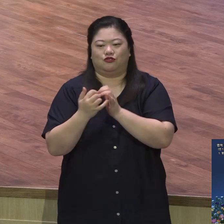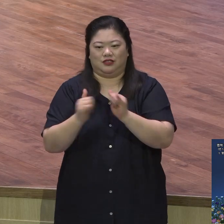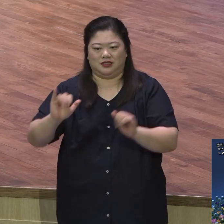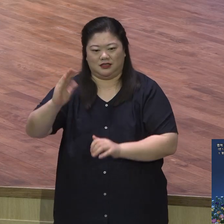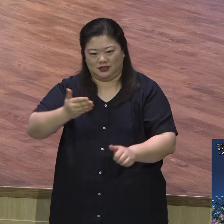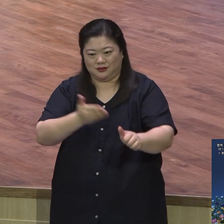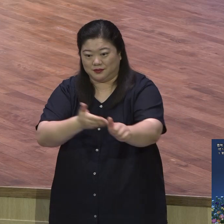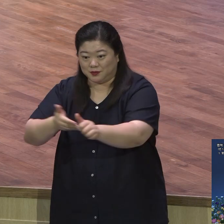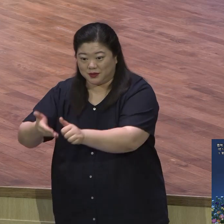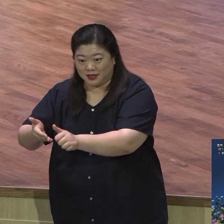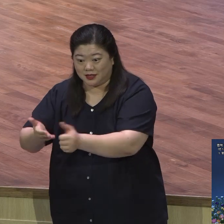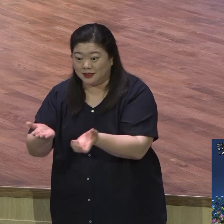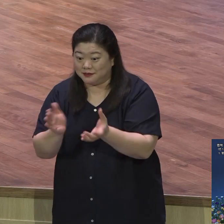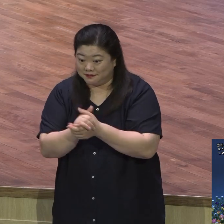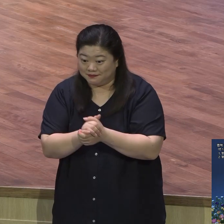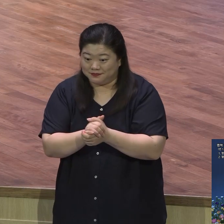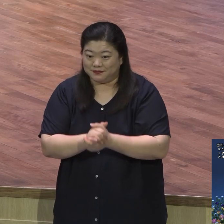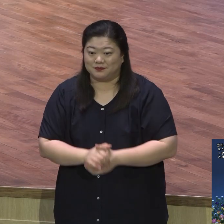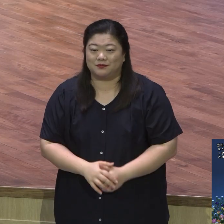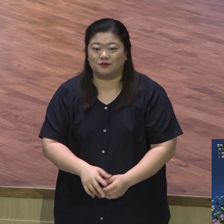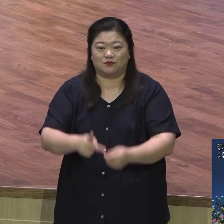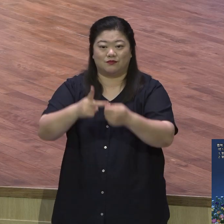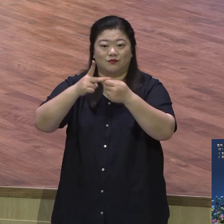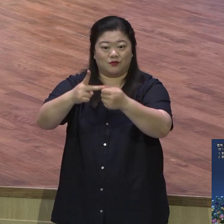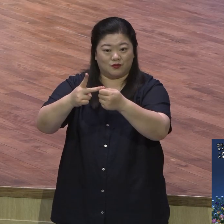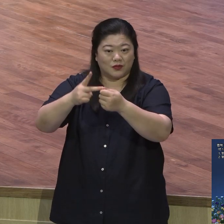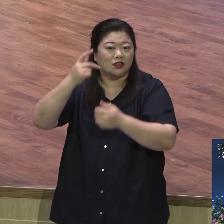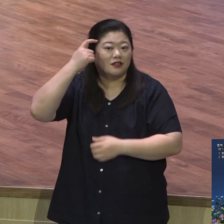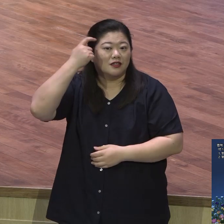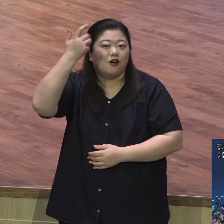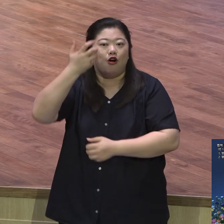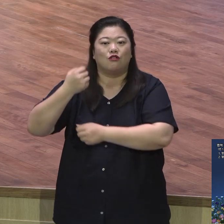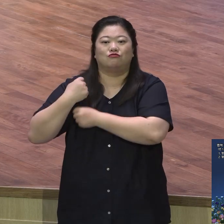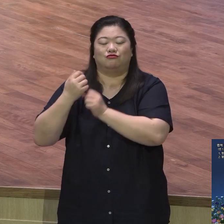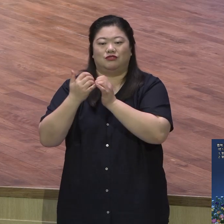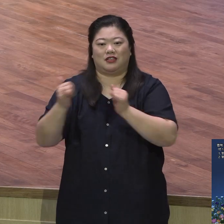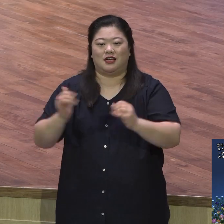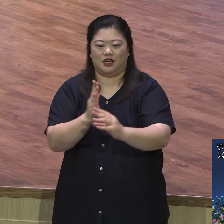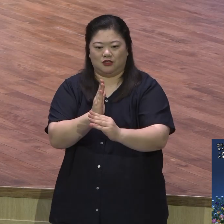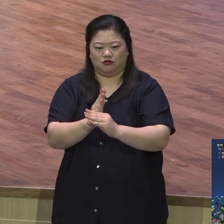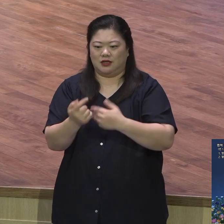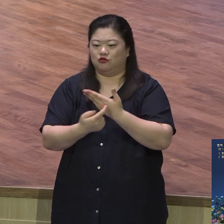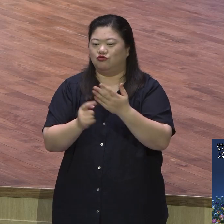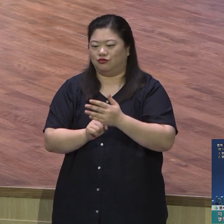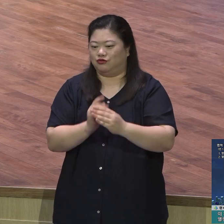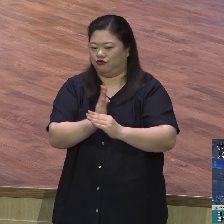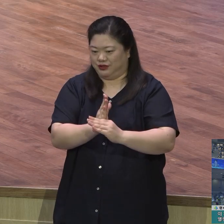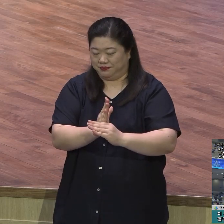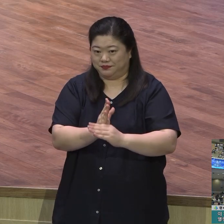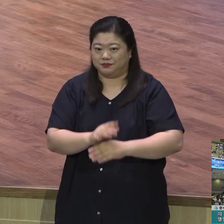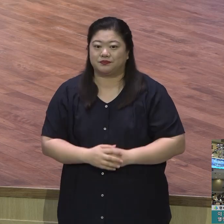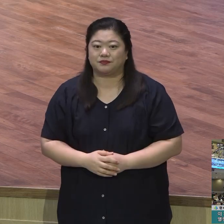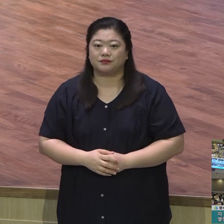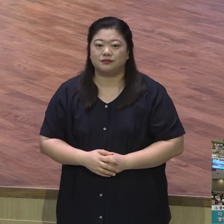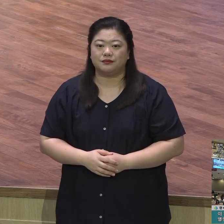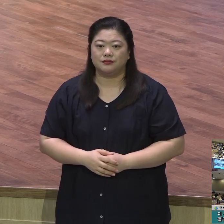동대로 영적 군사의 중심입니다 44절로 46절입니다